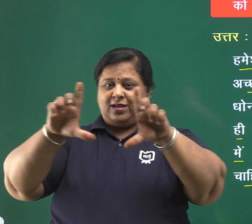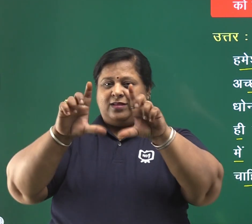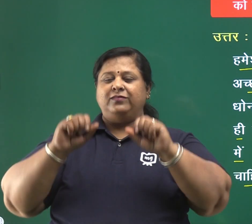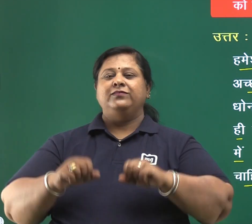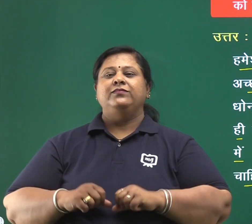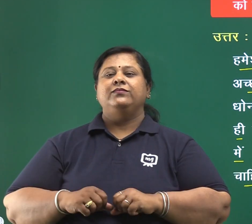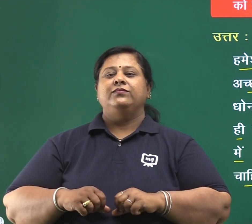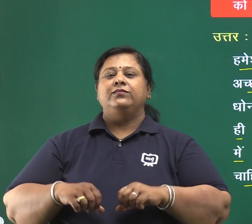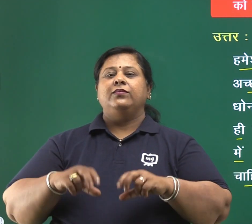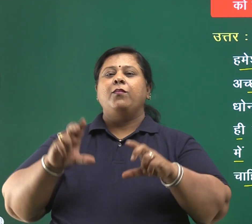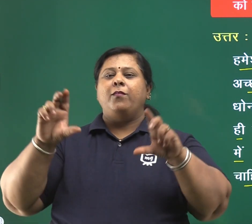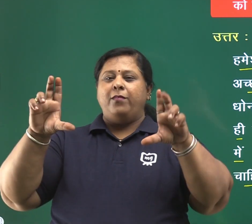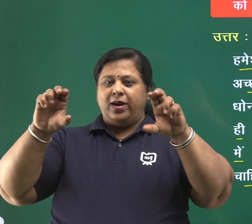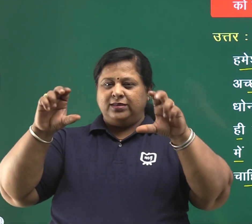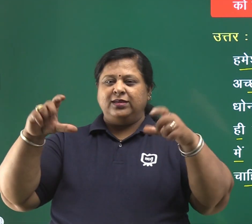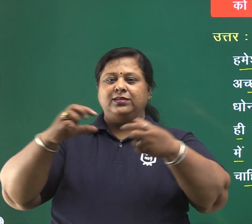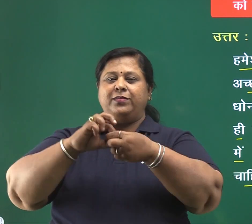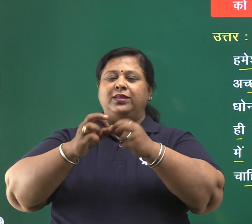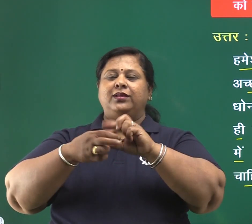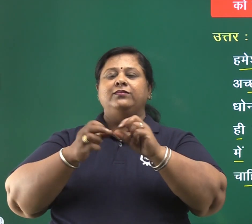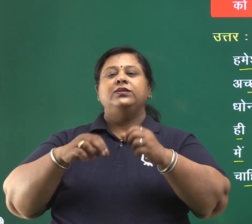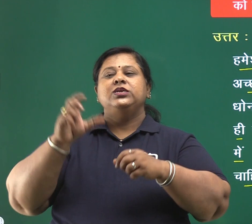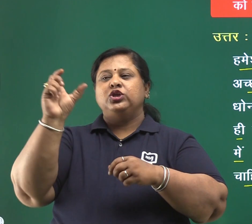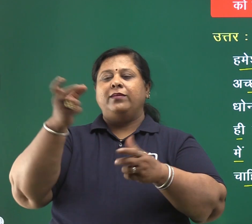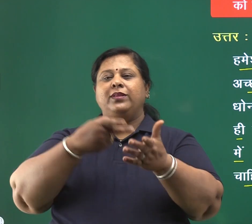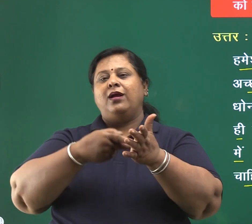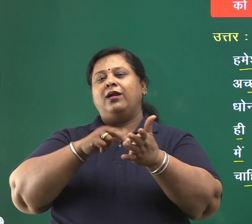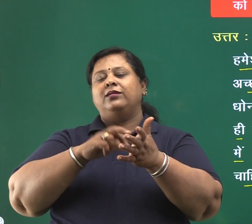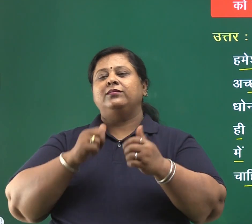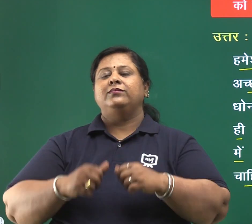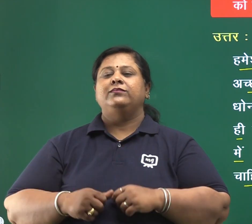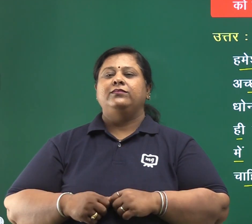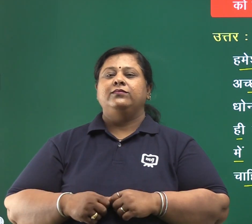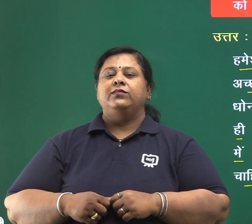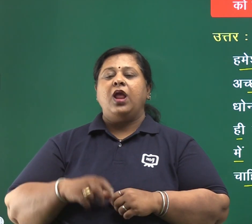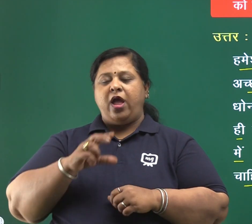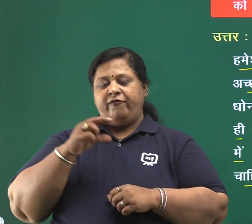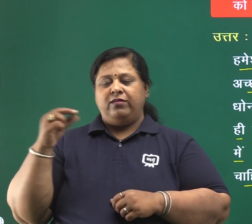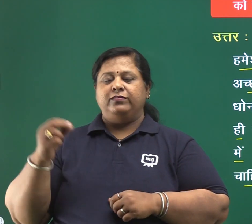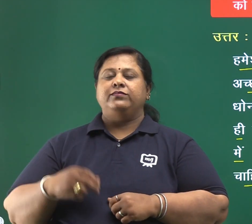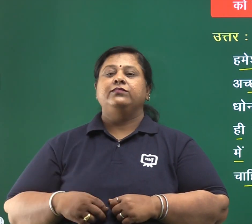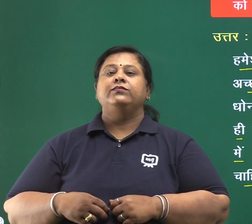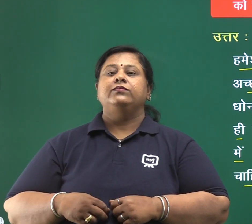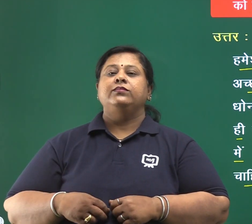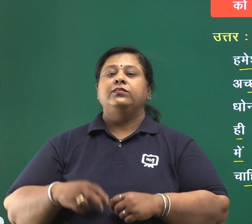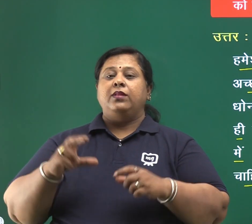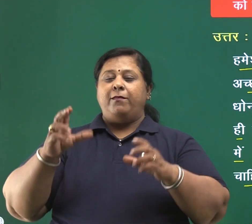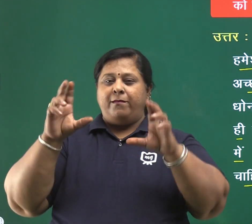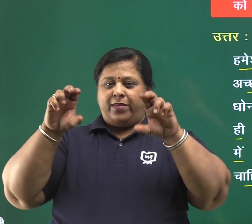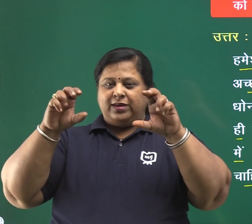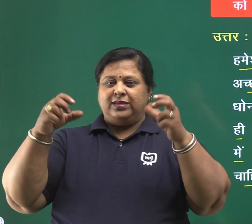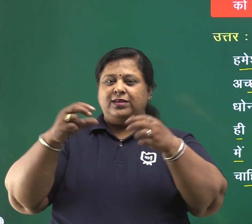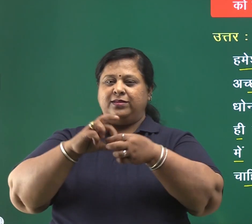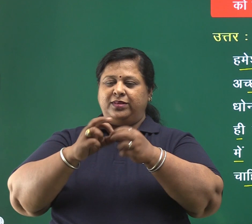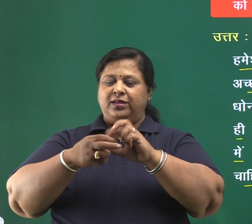पाठ से संबंधित शब्दार्थ, एवं पाठ से